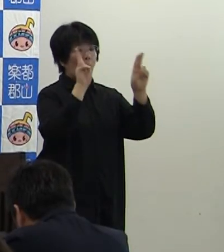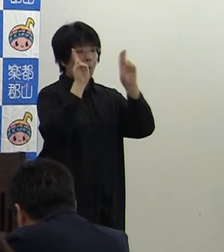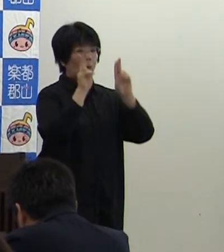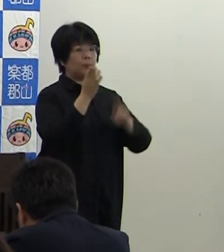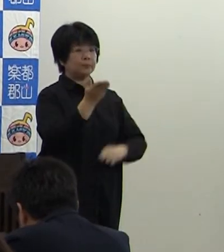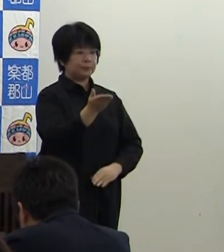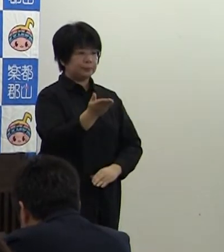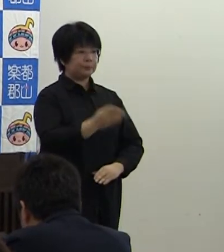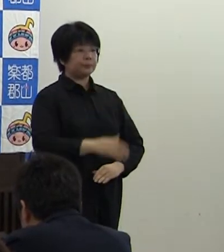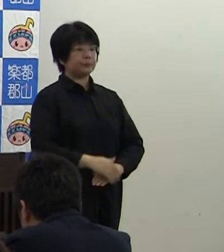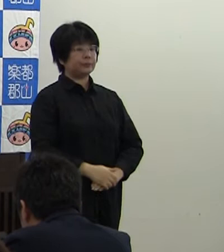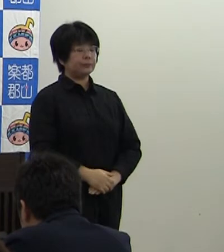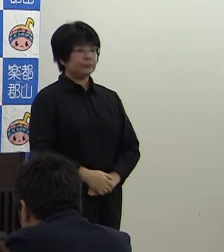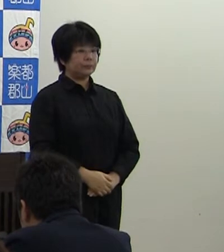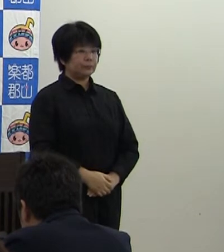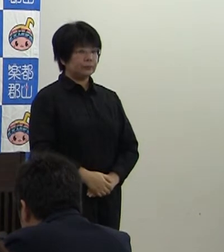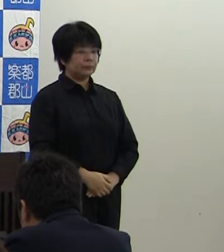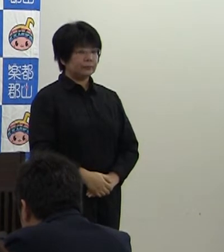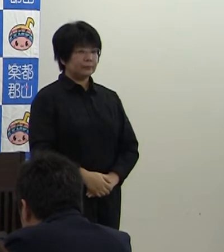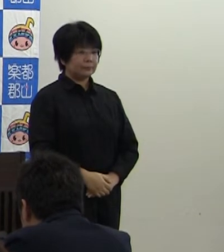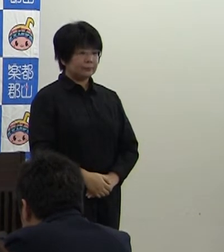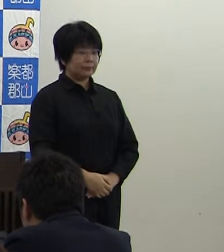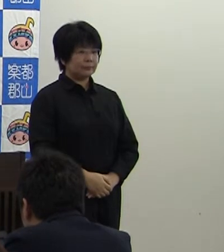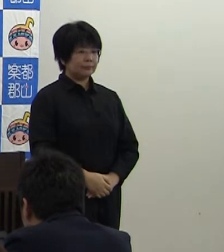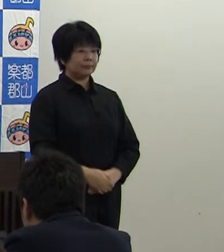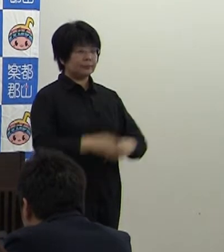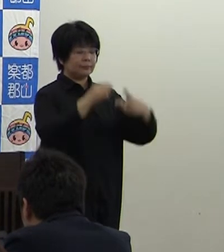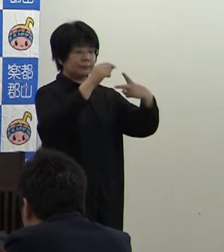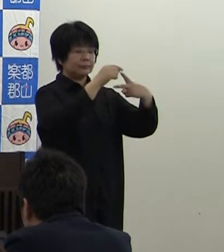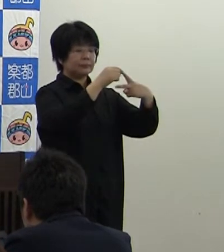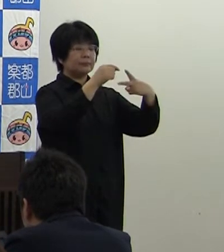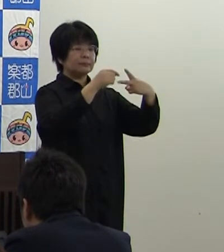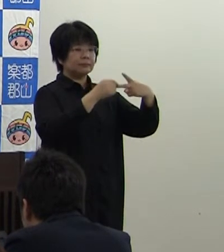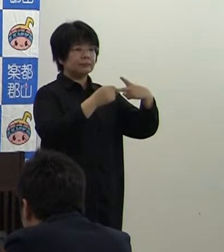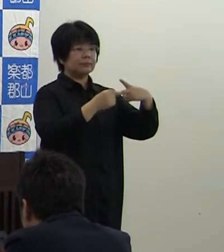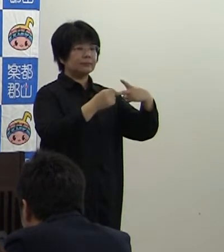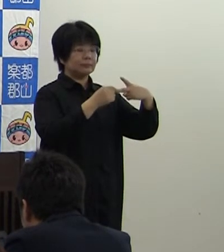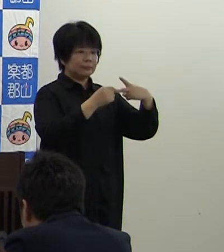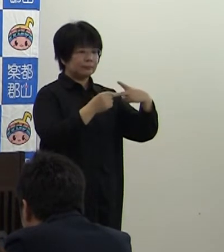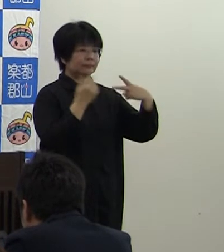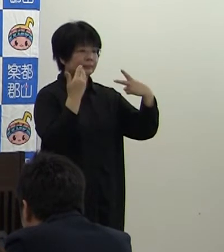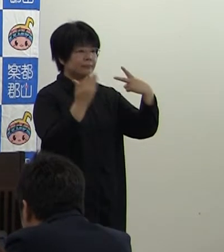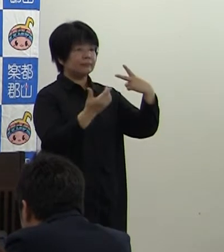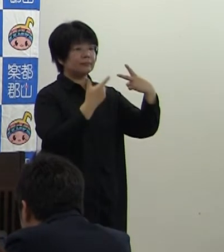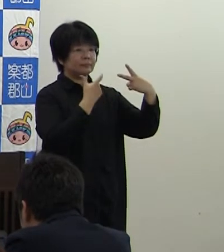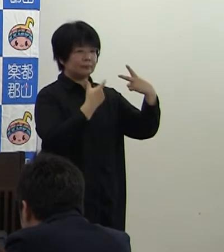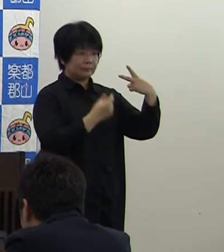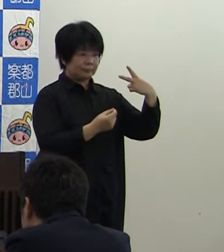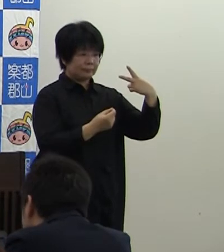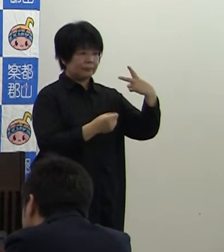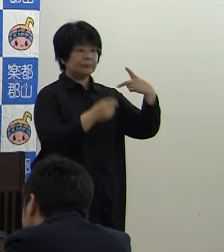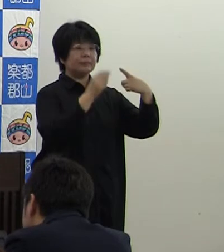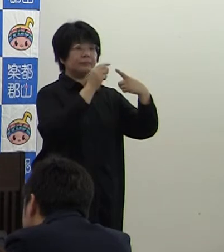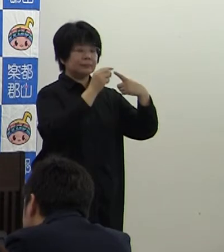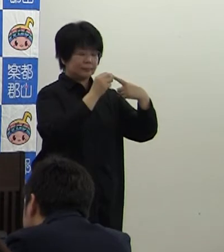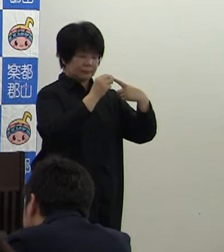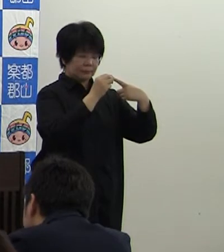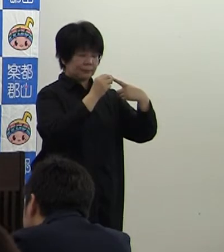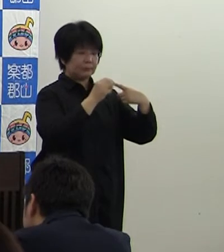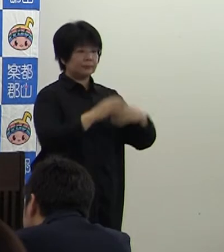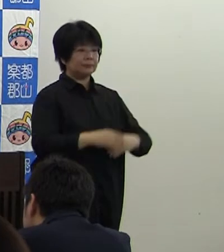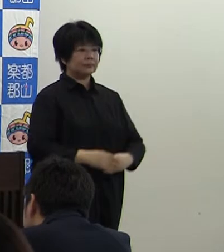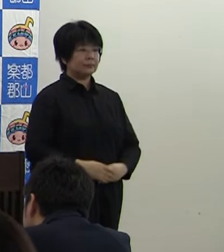福島民放の塚田と申します。私の方から2点ほどお伺いしたいと思います。まず1点目なんですけれ